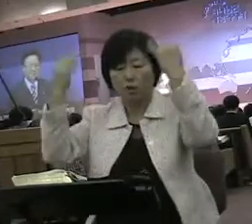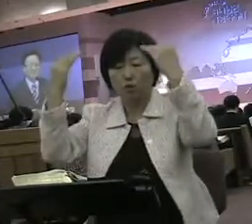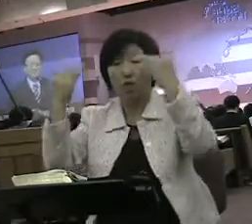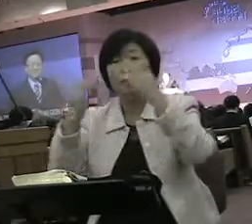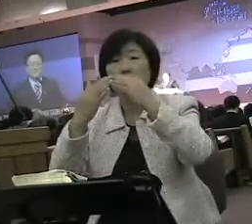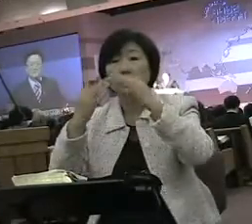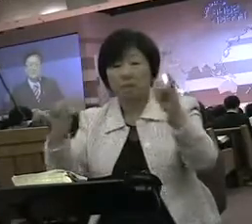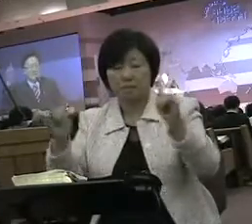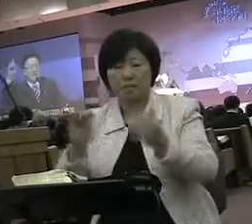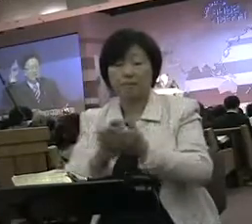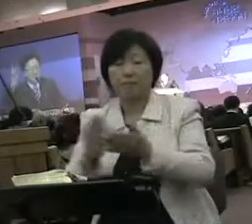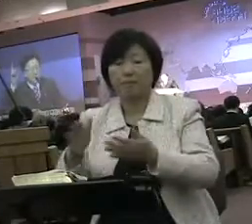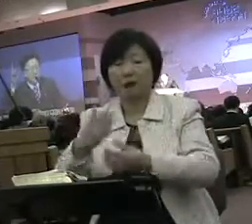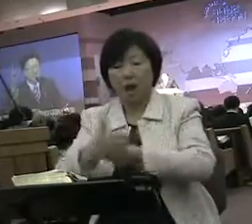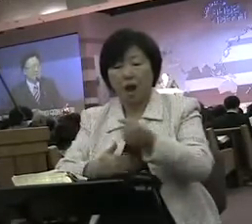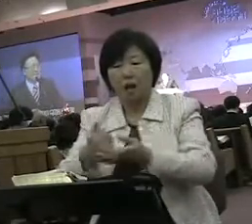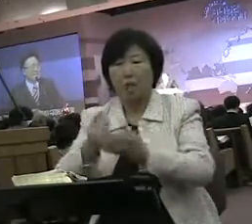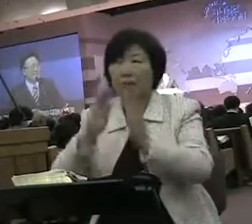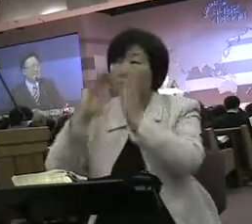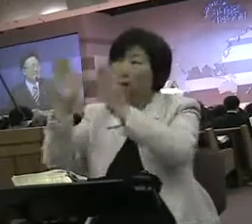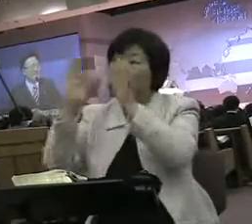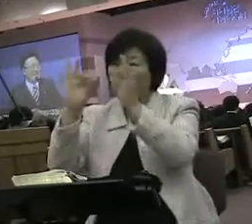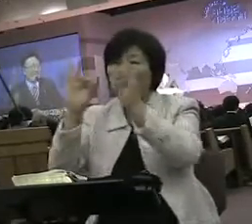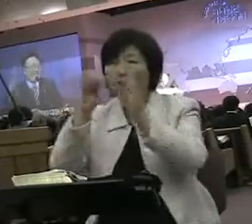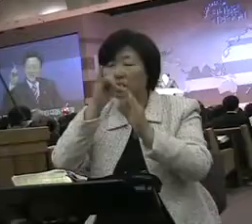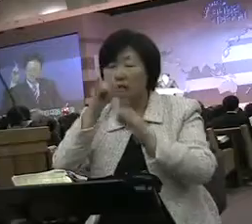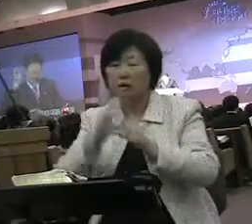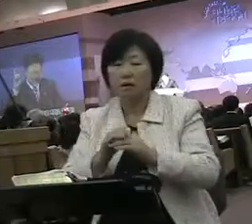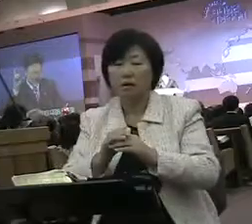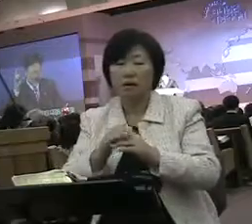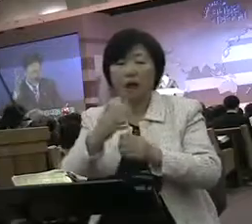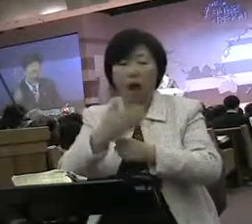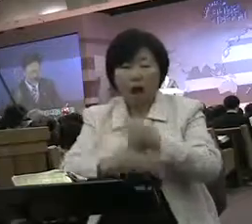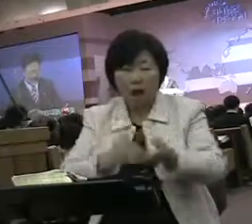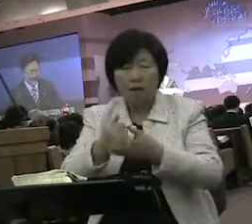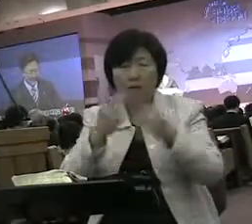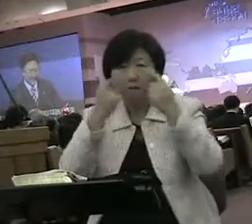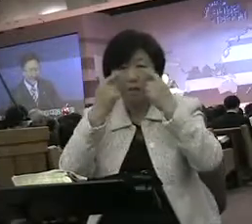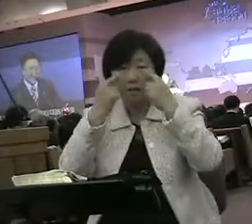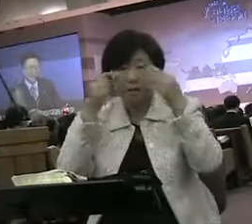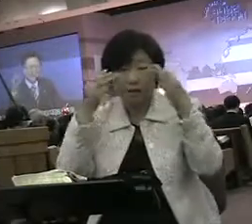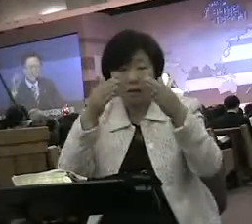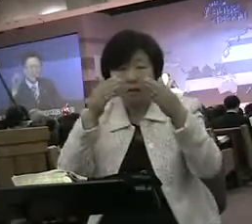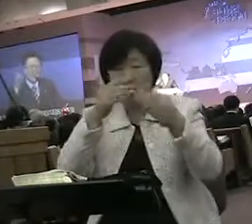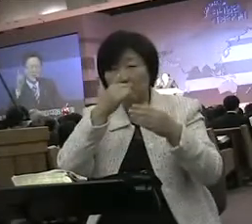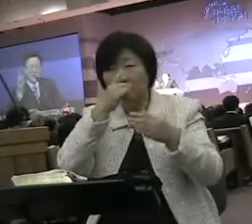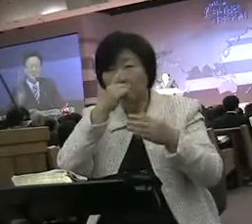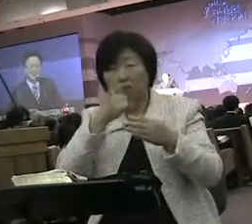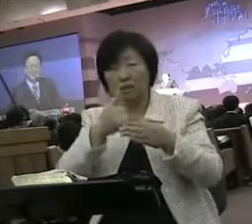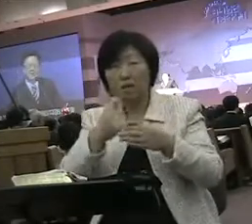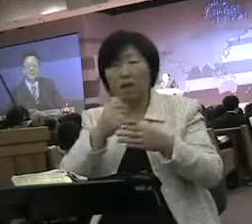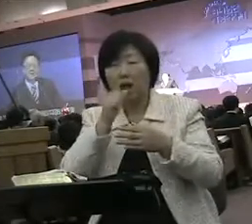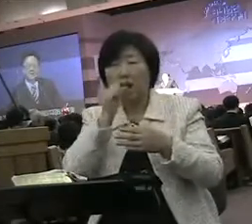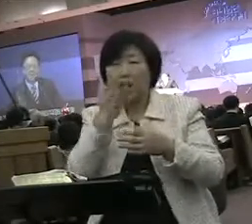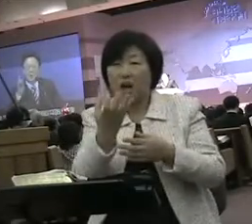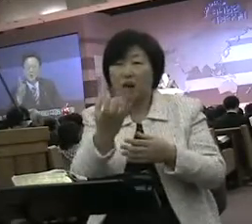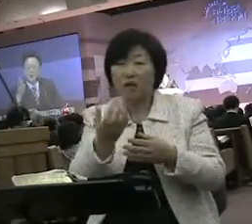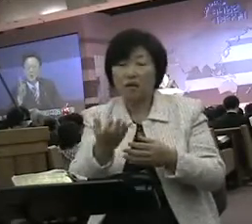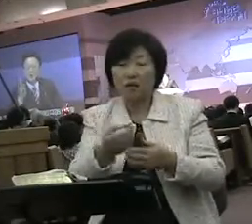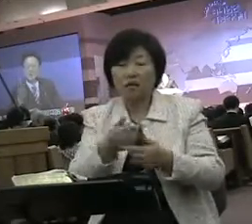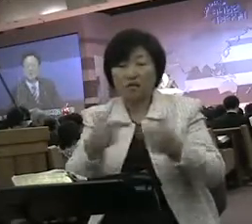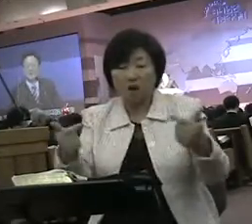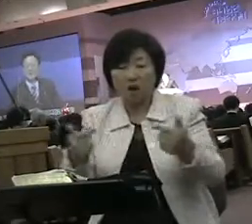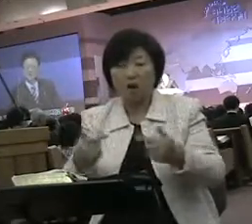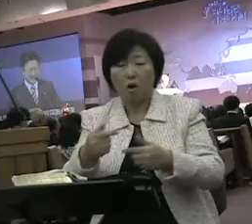사람입니다. 하나님을 바라볼 수 있는가? 하나님의 시각이 있는가? 그릇이 커가는가?